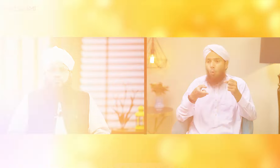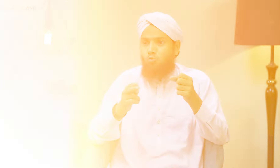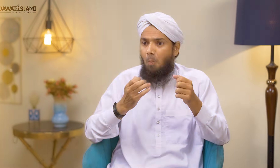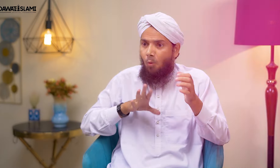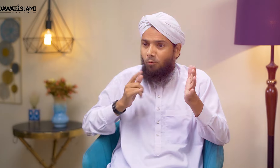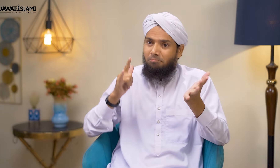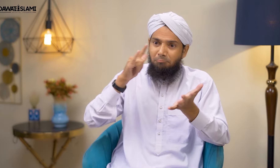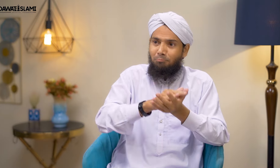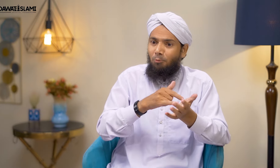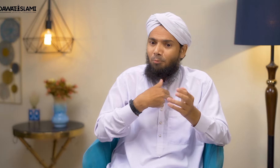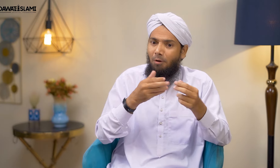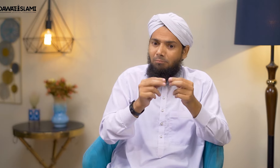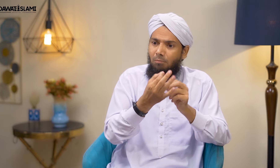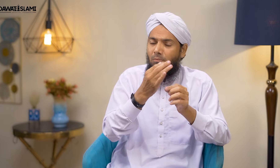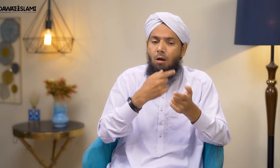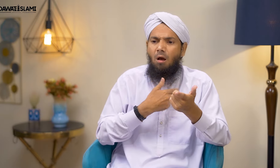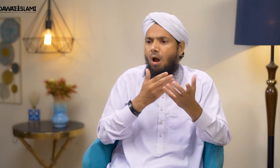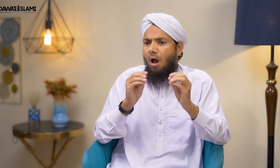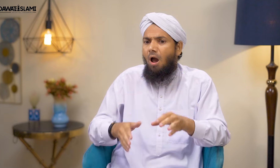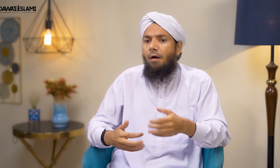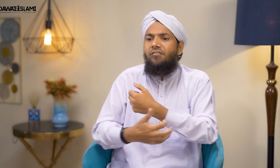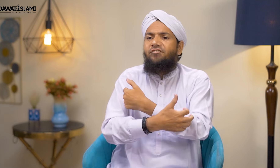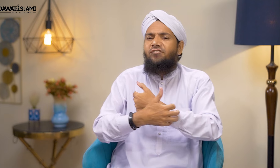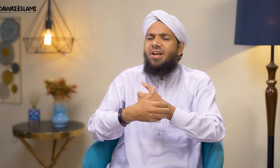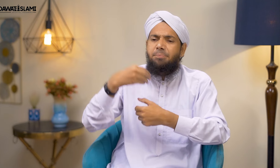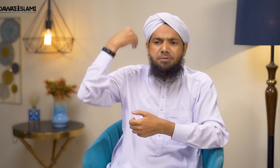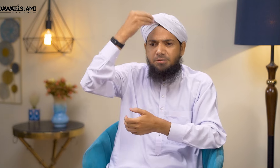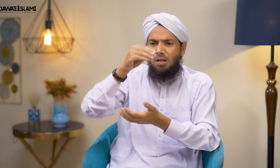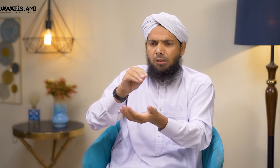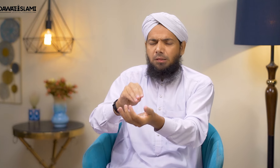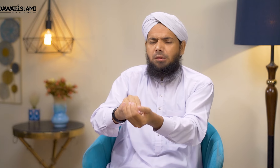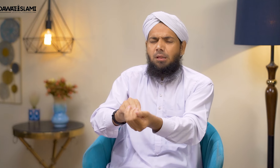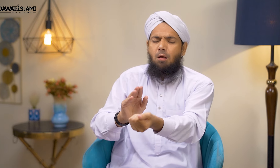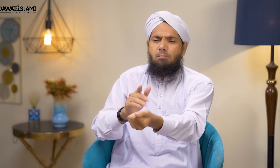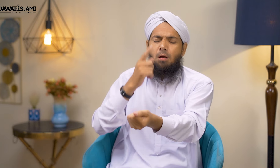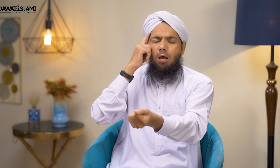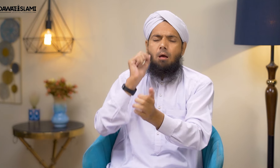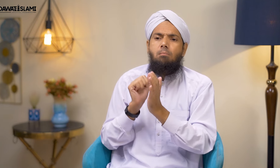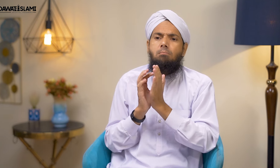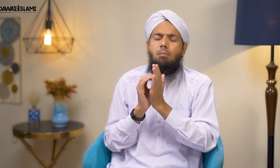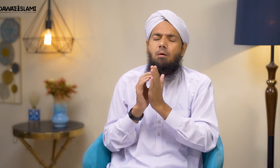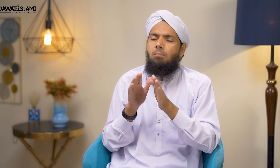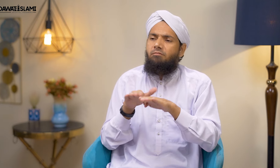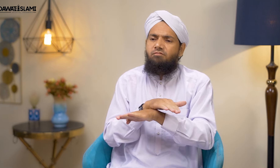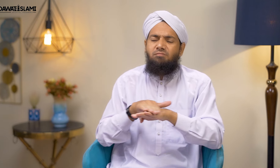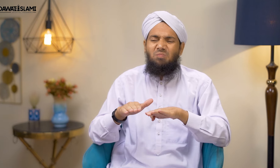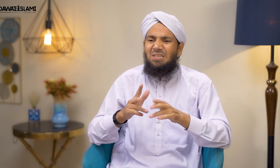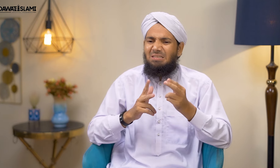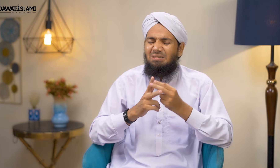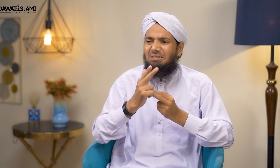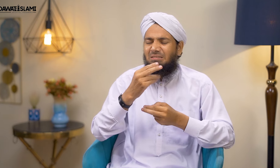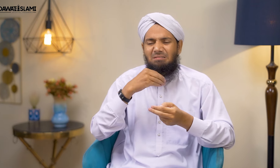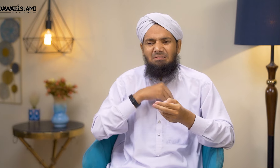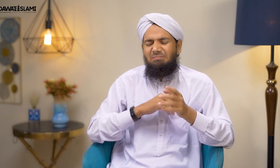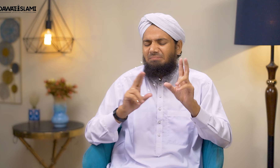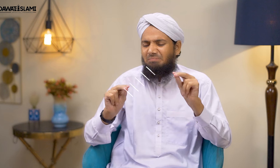पॉसिबल आमतौर पर नहीं होता तो फिर क्या करें किसी फकीर पर वह सदका कर दे उसको तसदुक कर दे लेकिन इस तरह बहरहाल करना